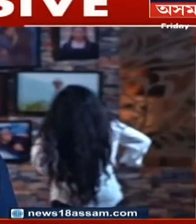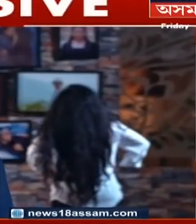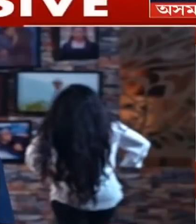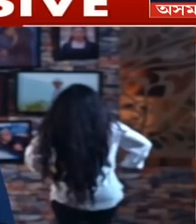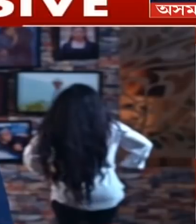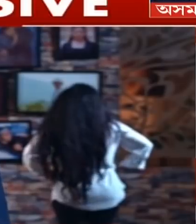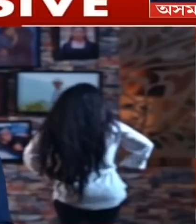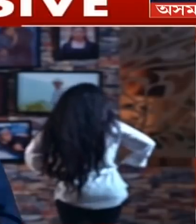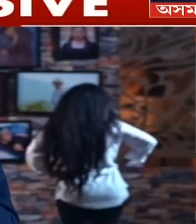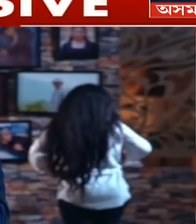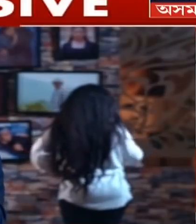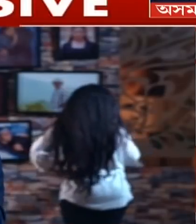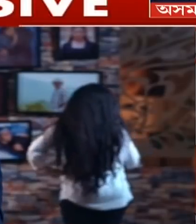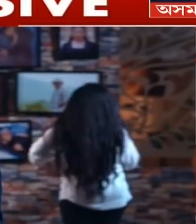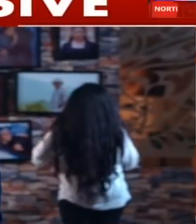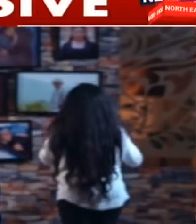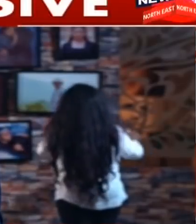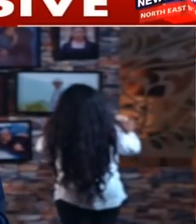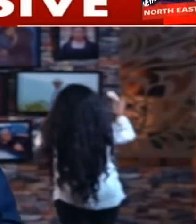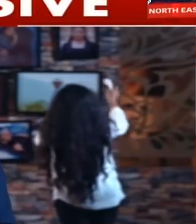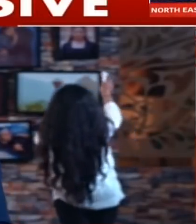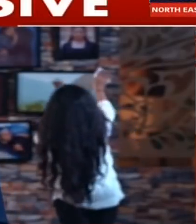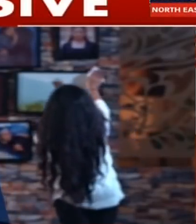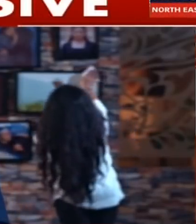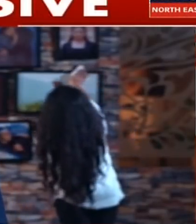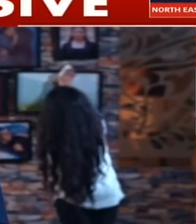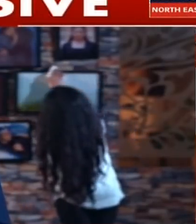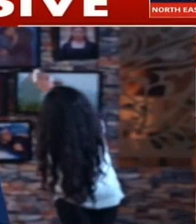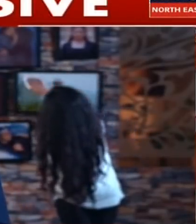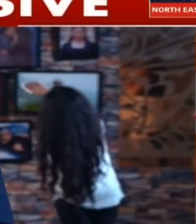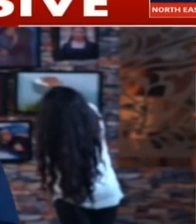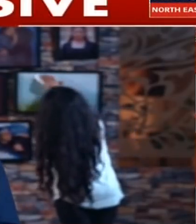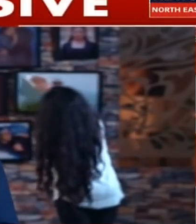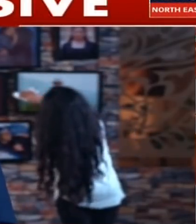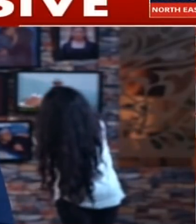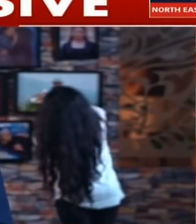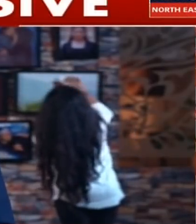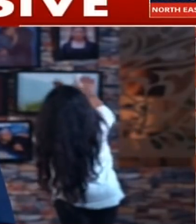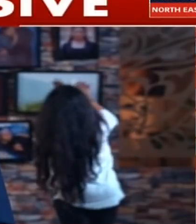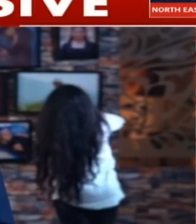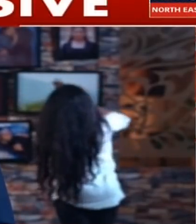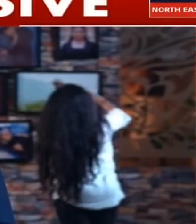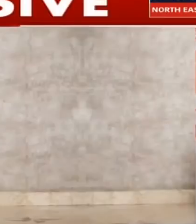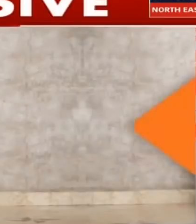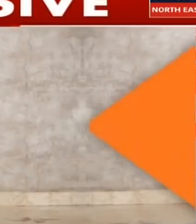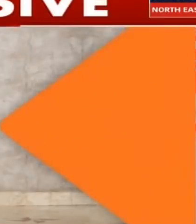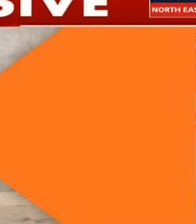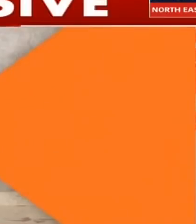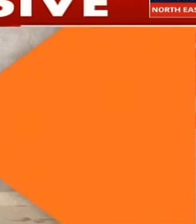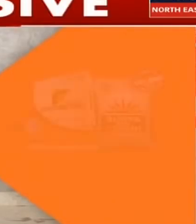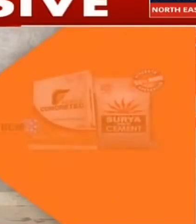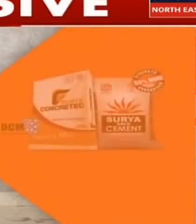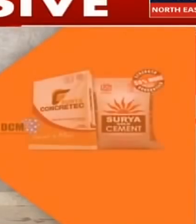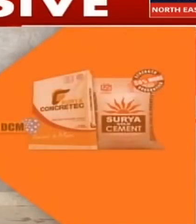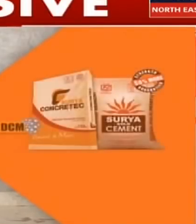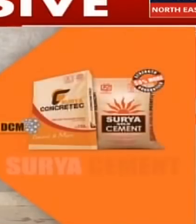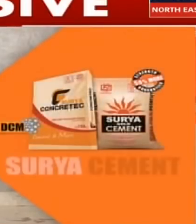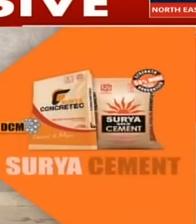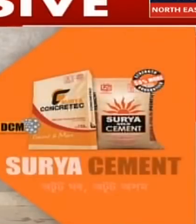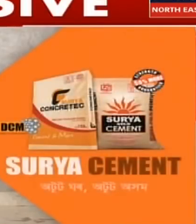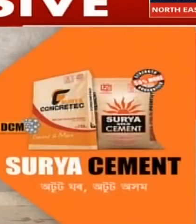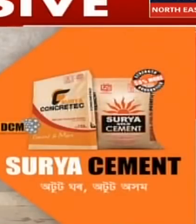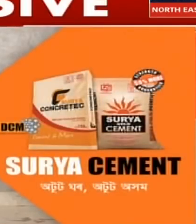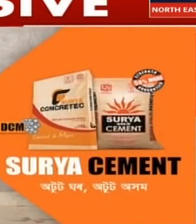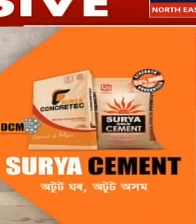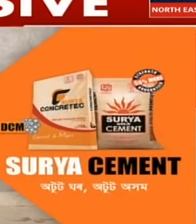সূর্যা সিমেন্ট ব্যবহার করলে ঘর 50% অধিক মজবুত হয়। আপনার ঘর অটুট হলে হব অটুট অসম। সূর্যা সিমেন্ট, অটুট